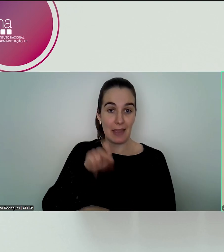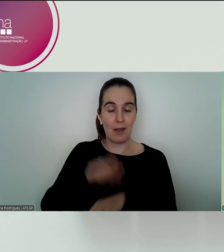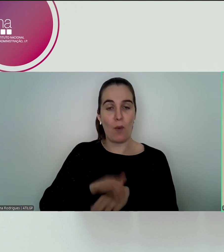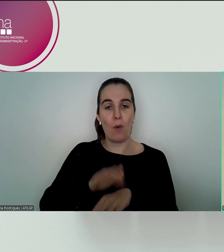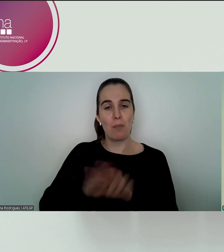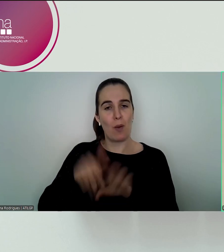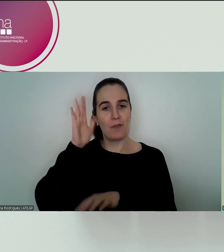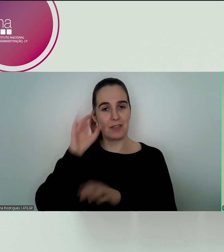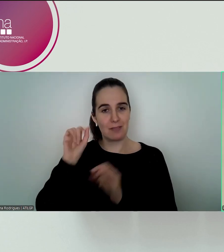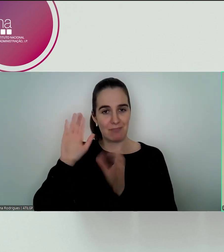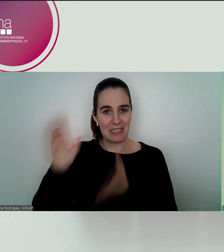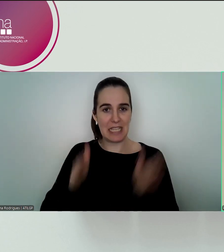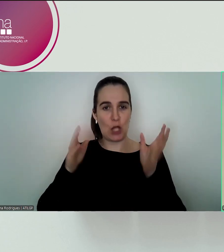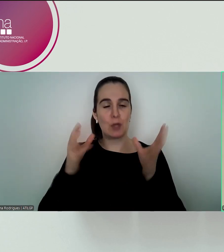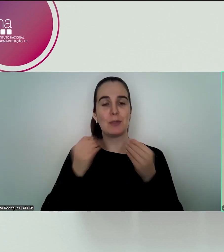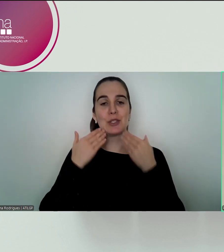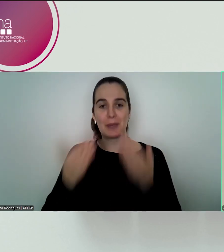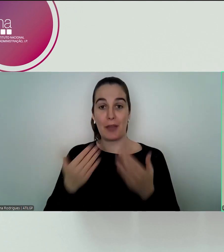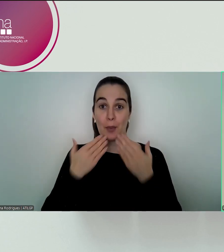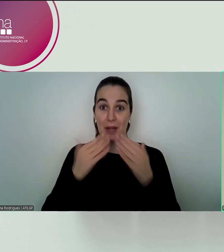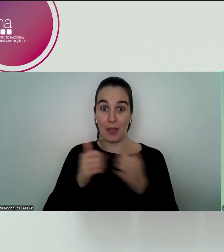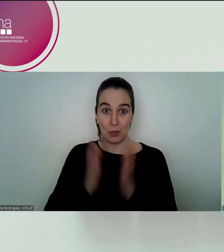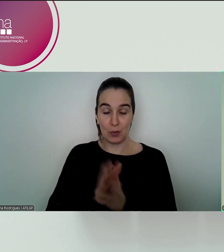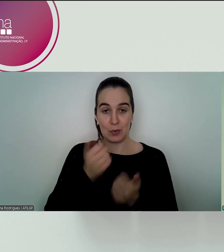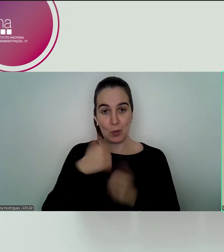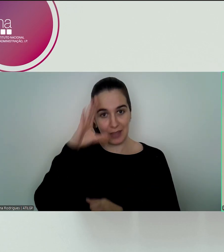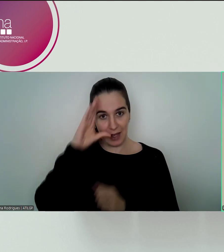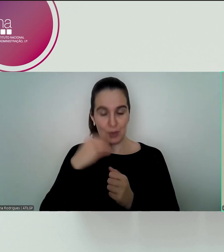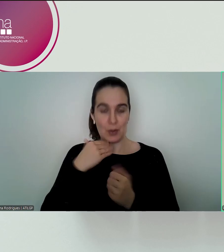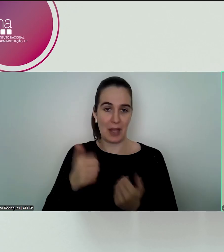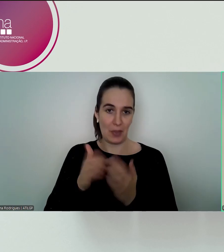de webinars. Muito obrigado a todos, boa tarde e obrigado a todos.